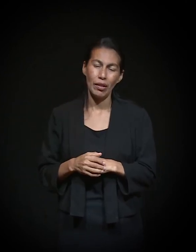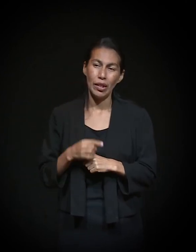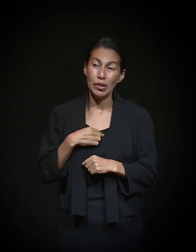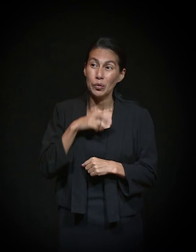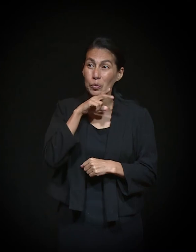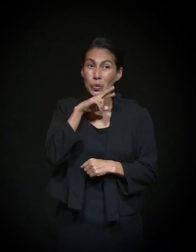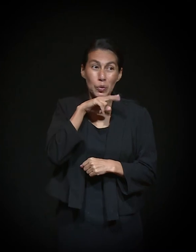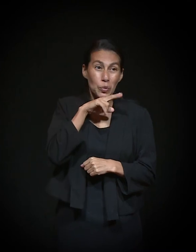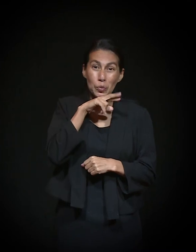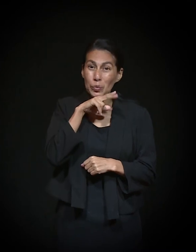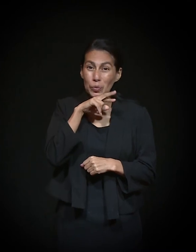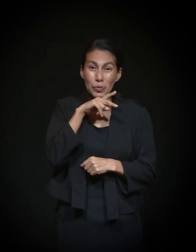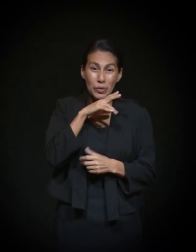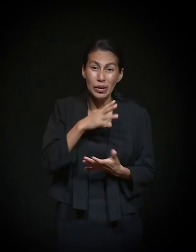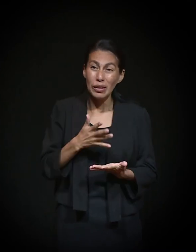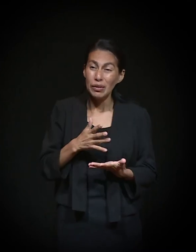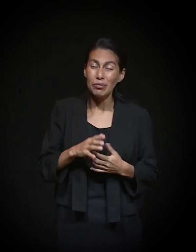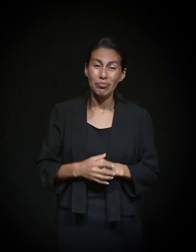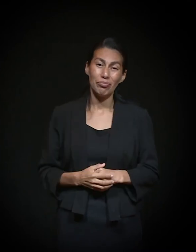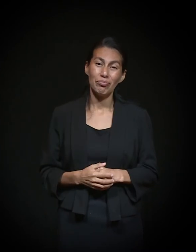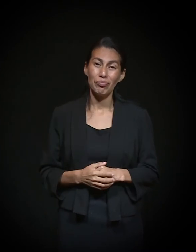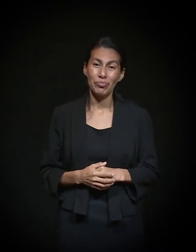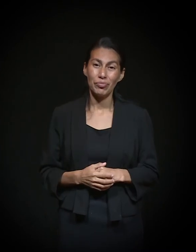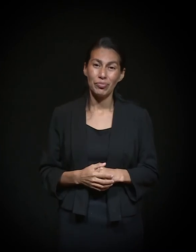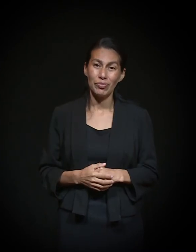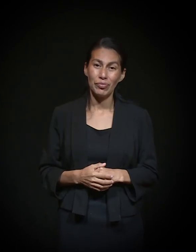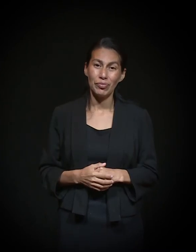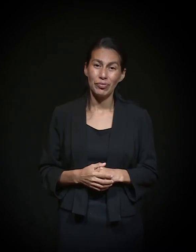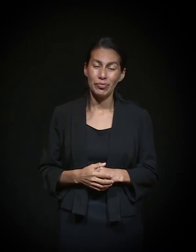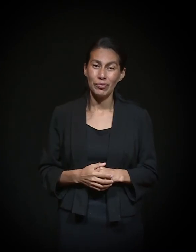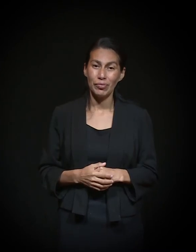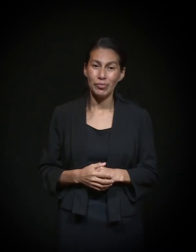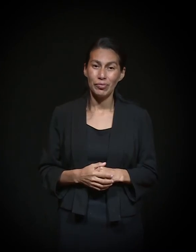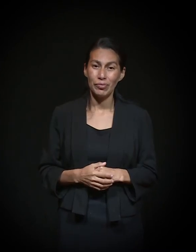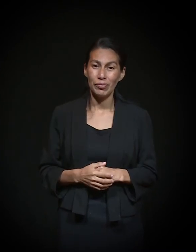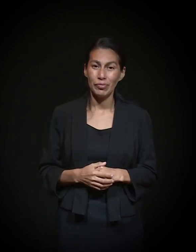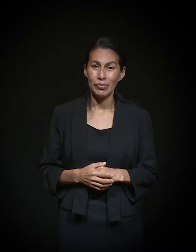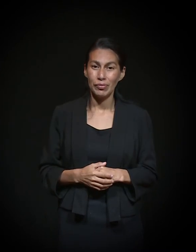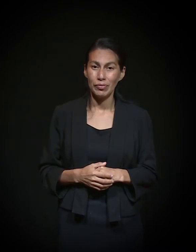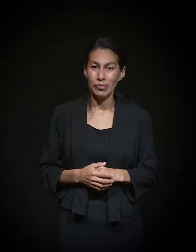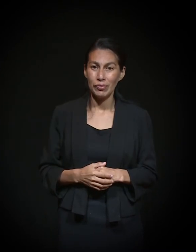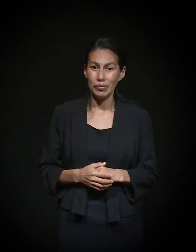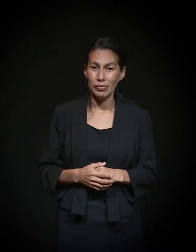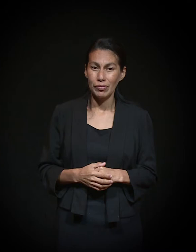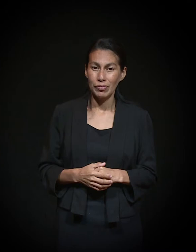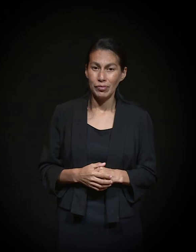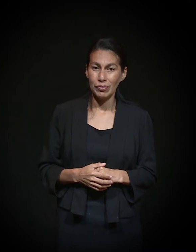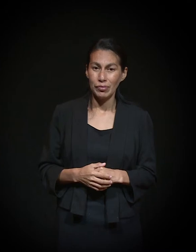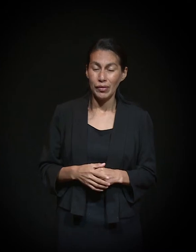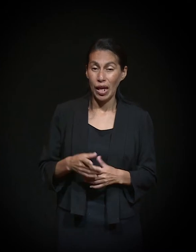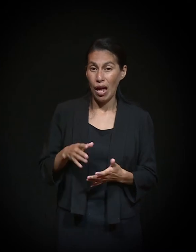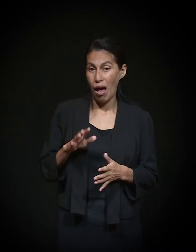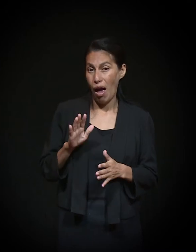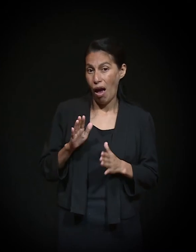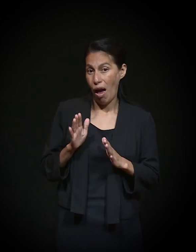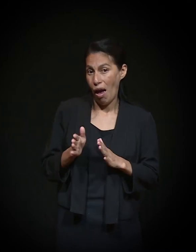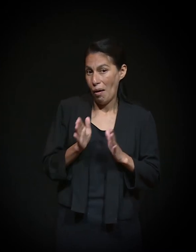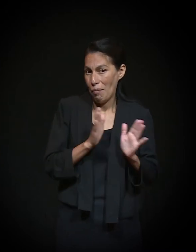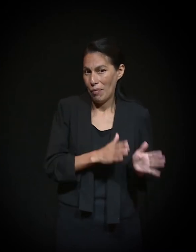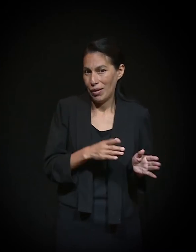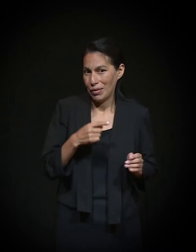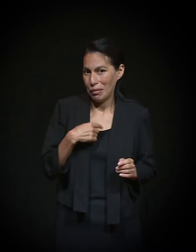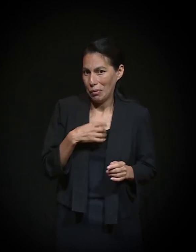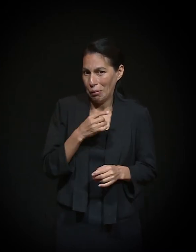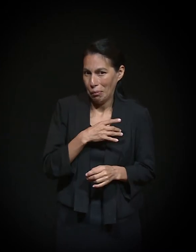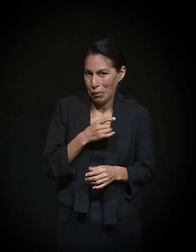Entonces estaba muy preocupado. Además de que algunas veces, porque teníamos que